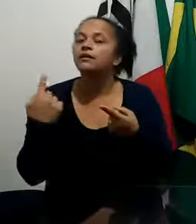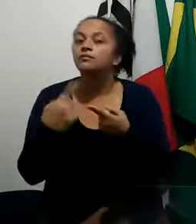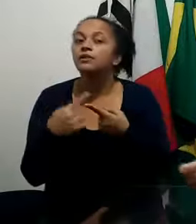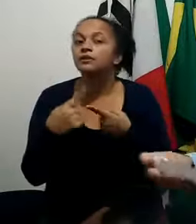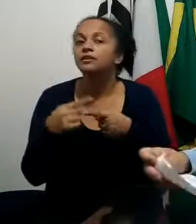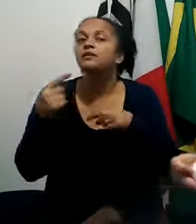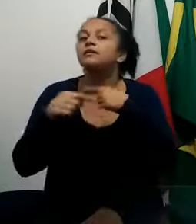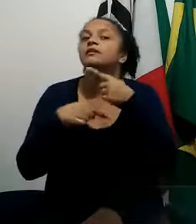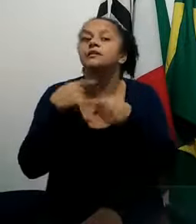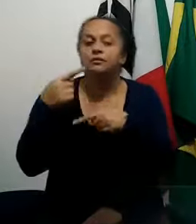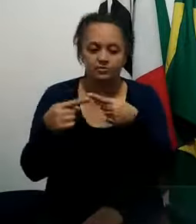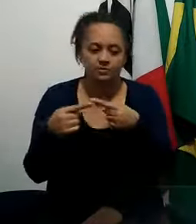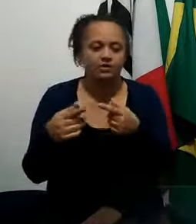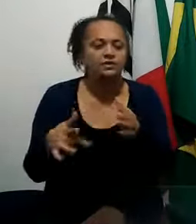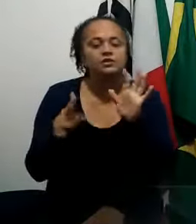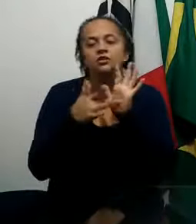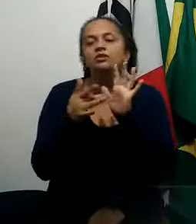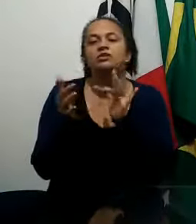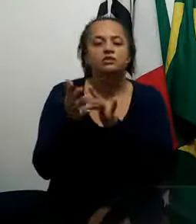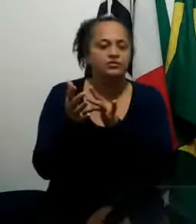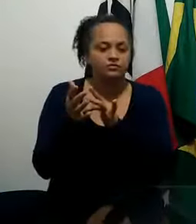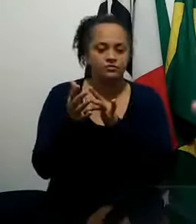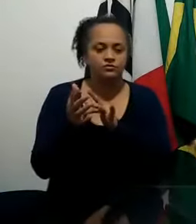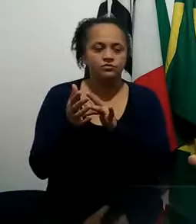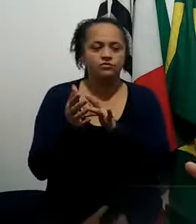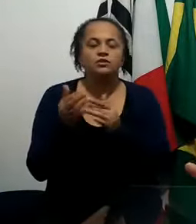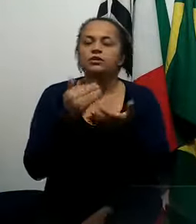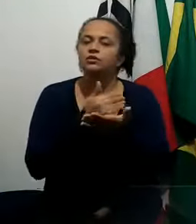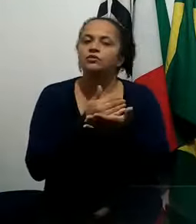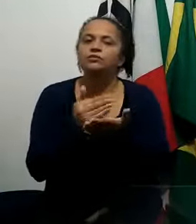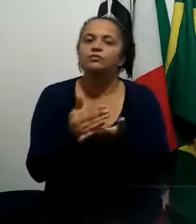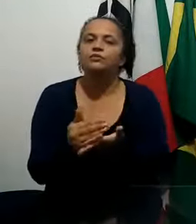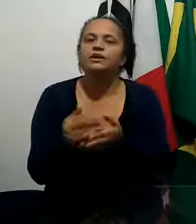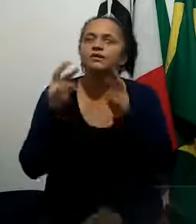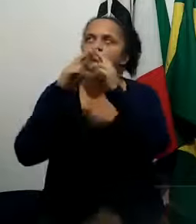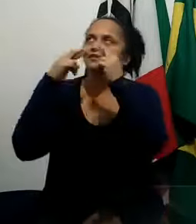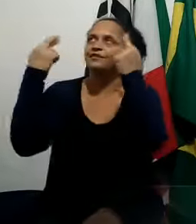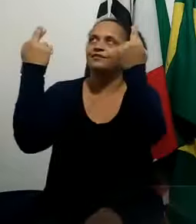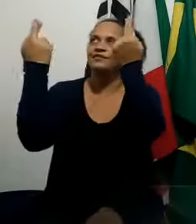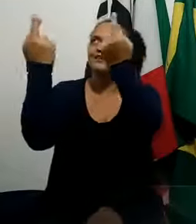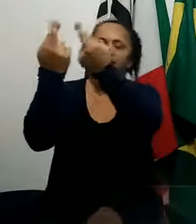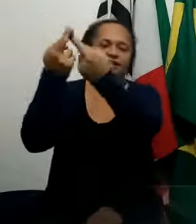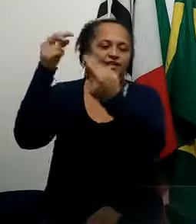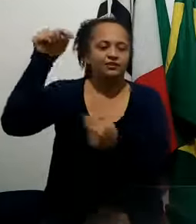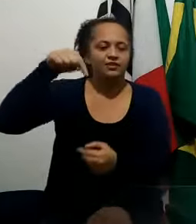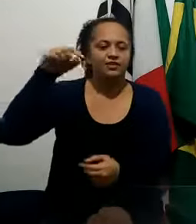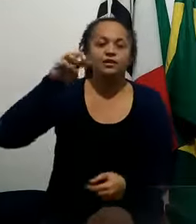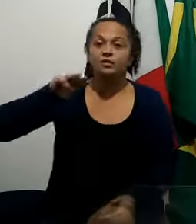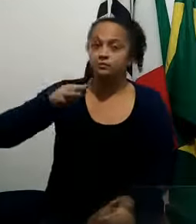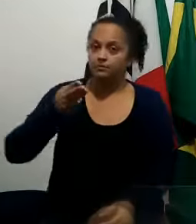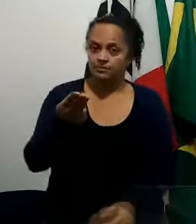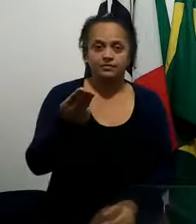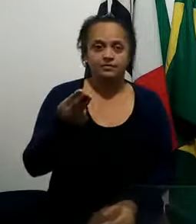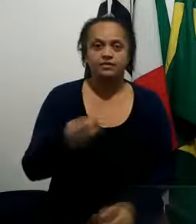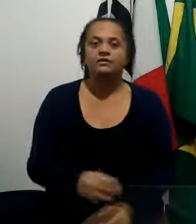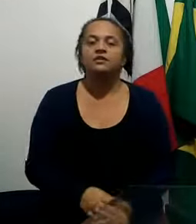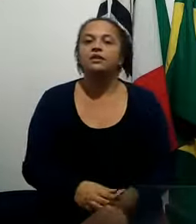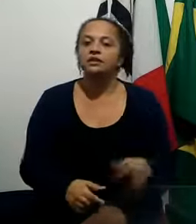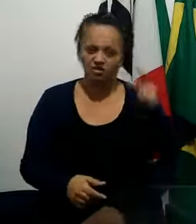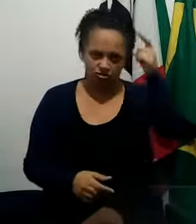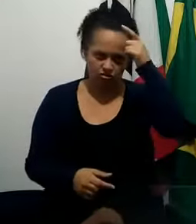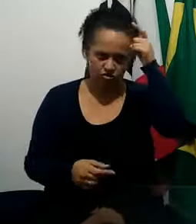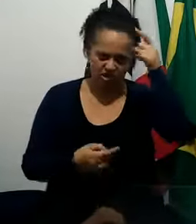Jesus então estabelece o seu reino milenar. E Satanás vai ficar preso durante 1000 anos, para que